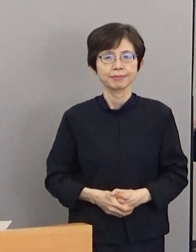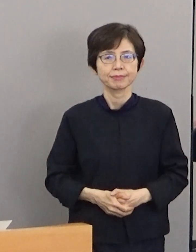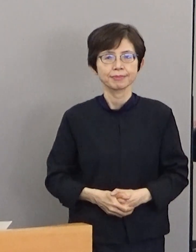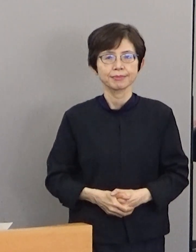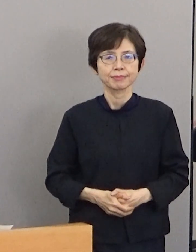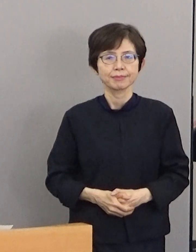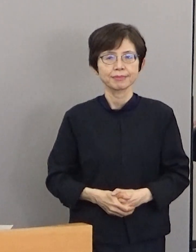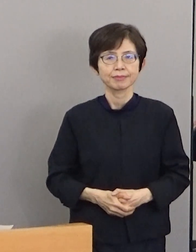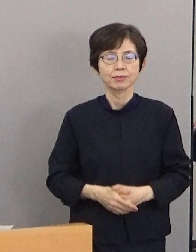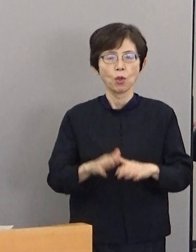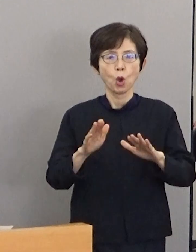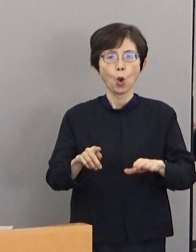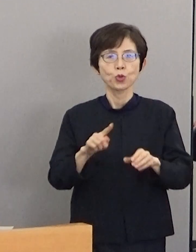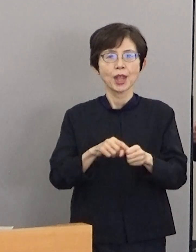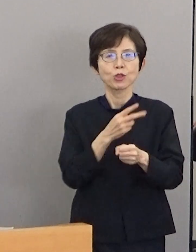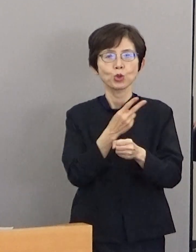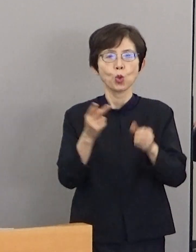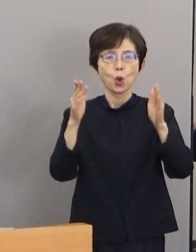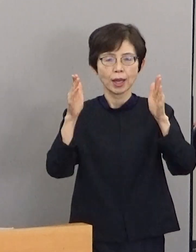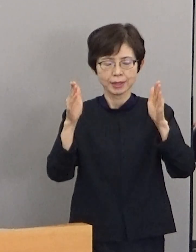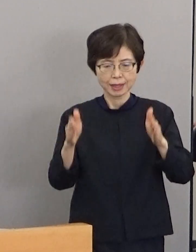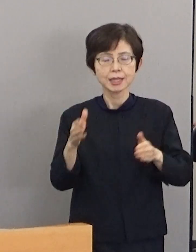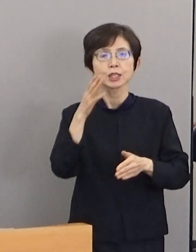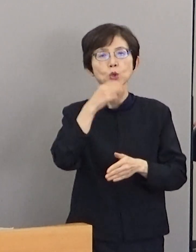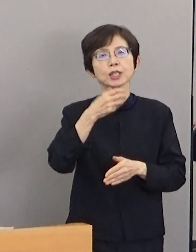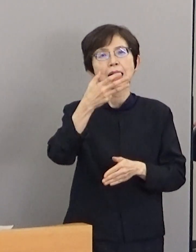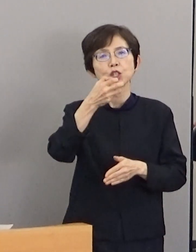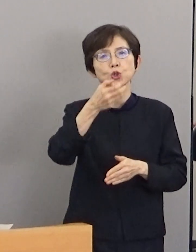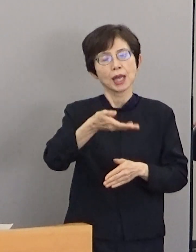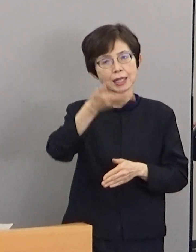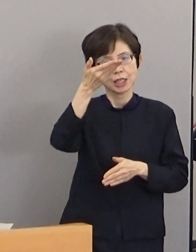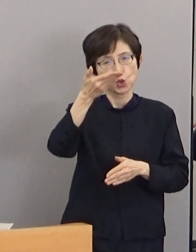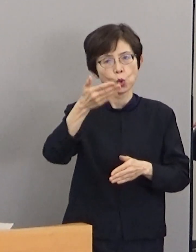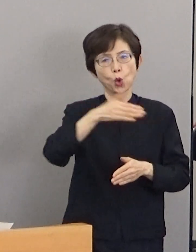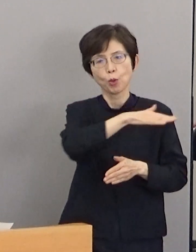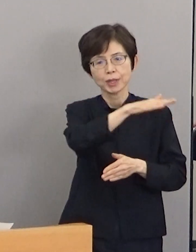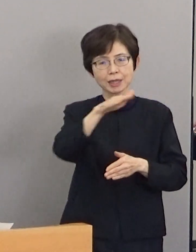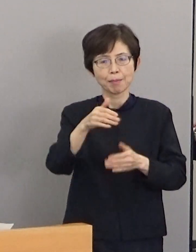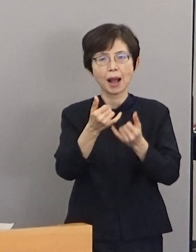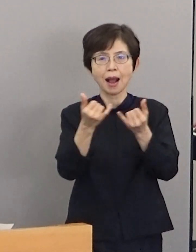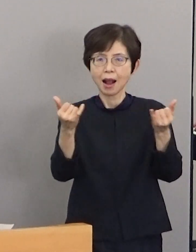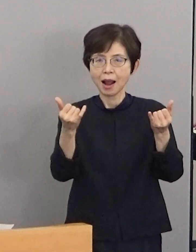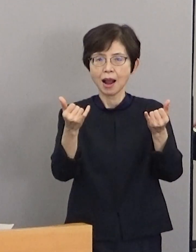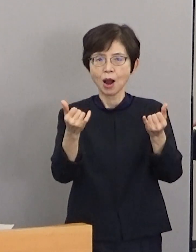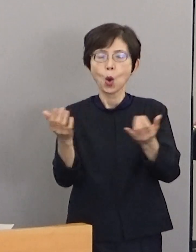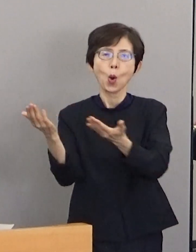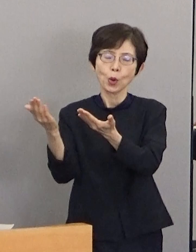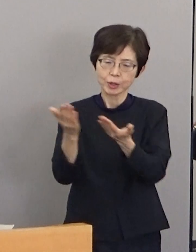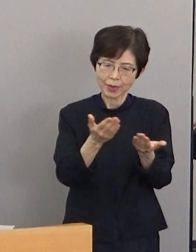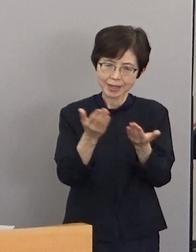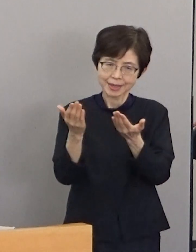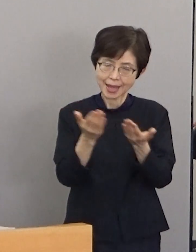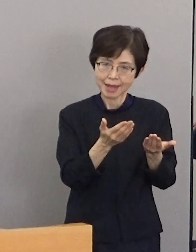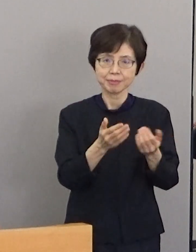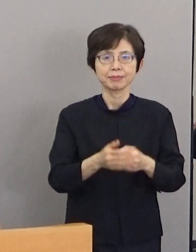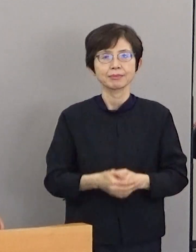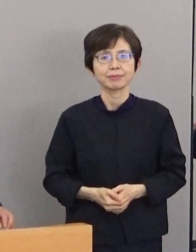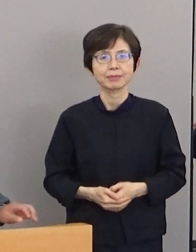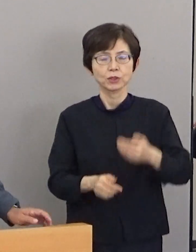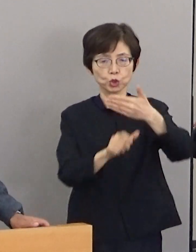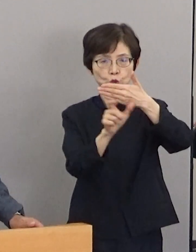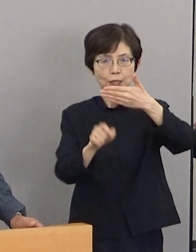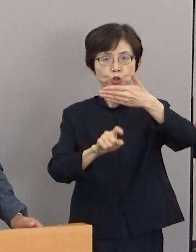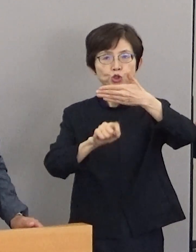今年度80歳以上となられる方をお迎えいたしまして、本町館内にお住まいの方は